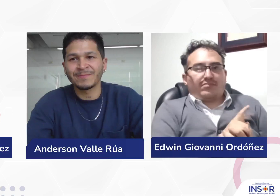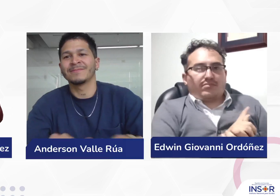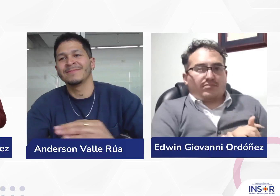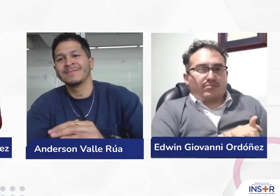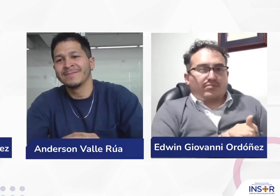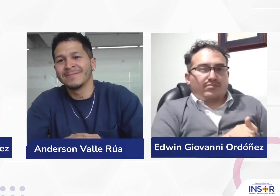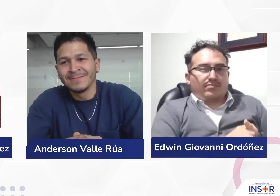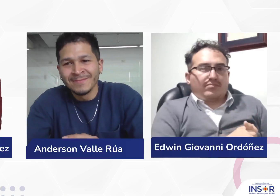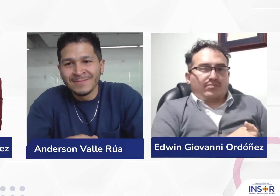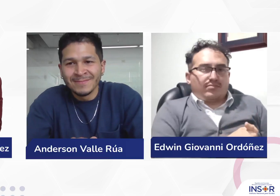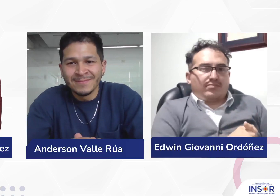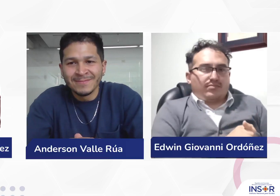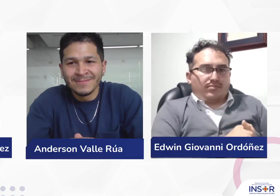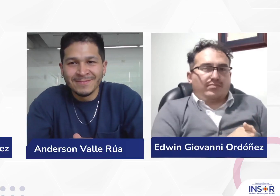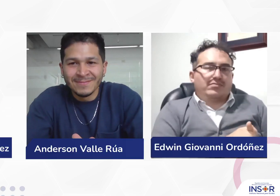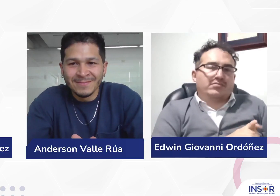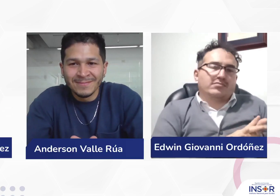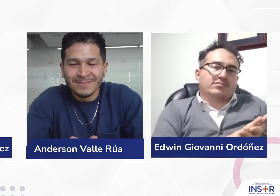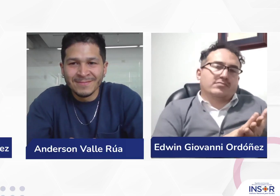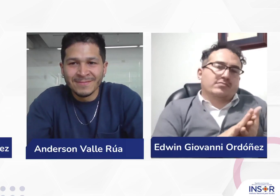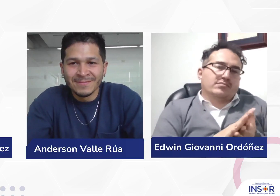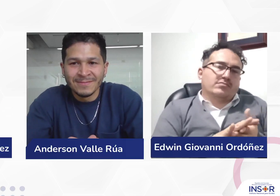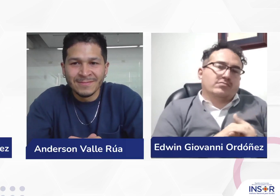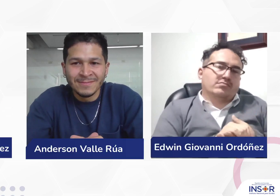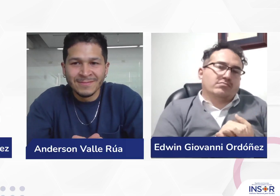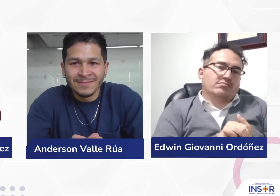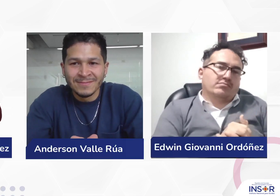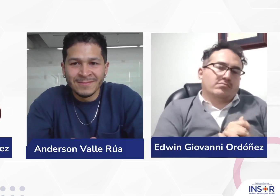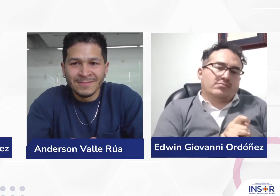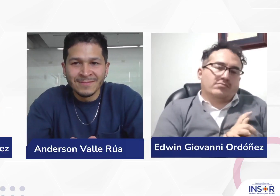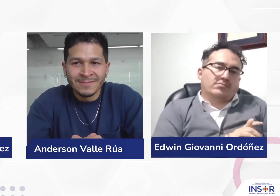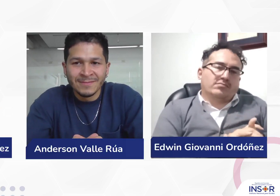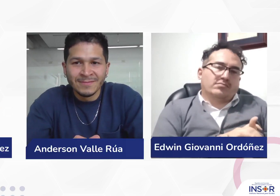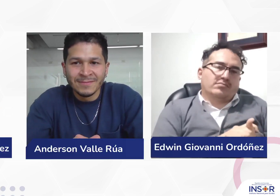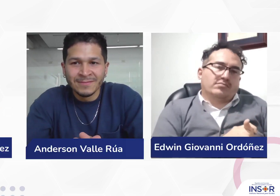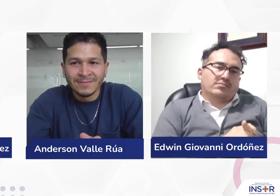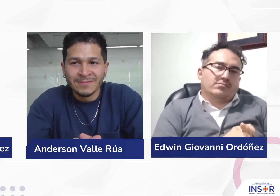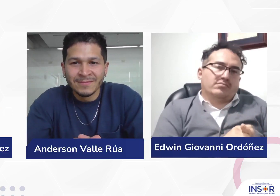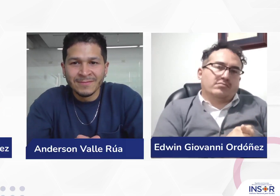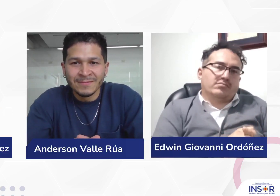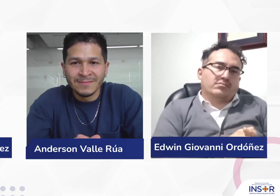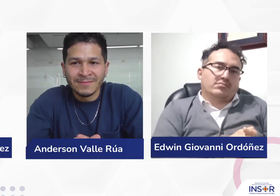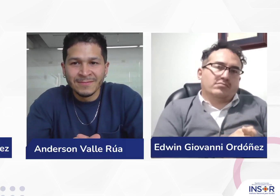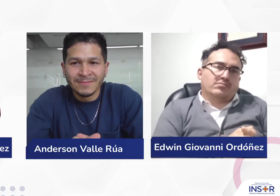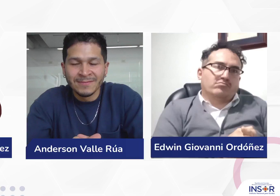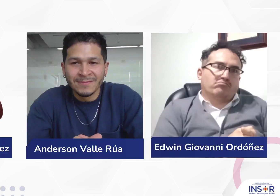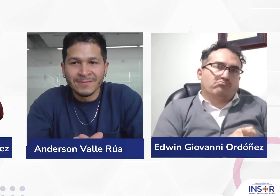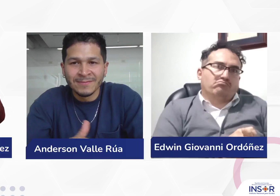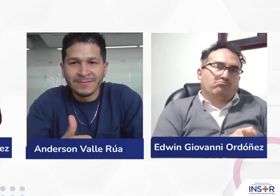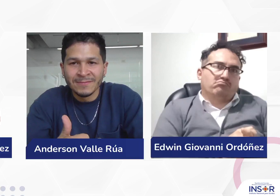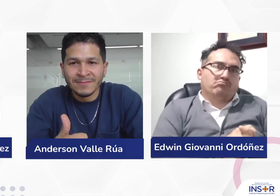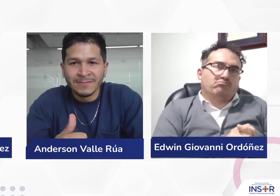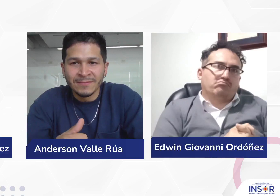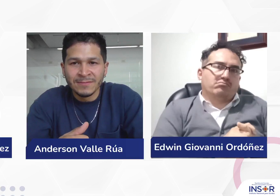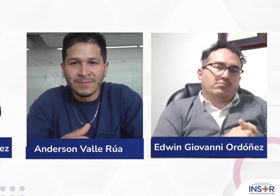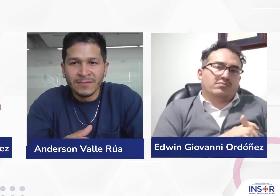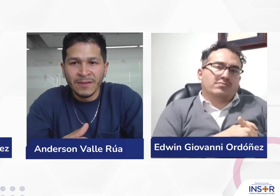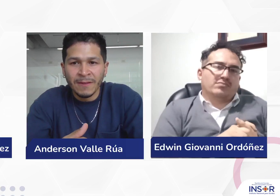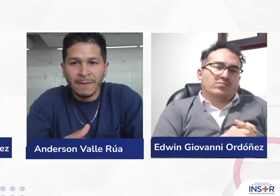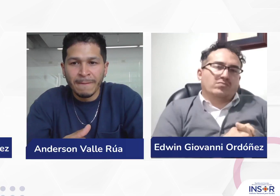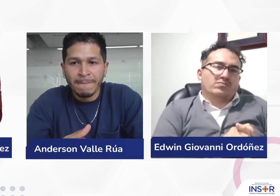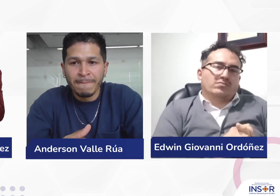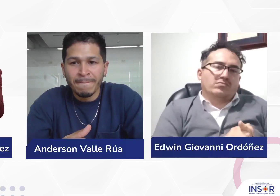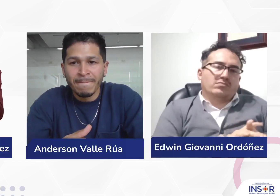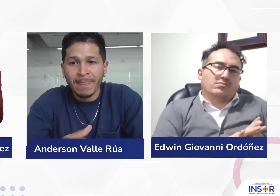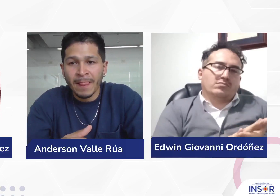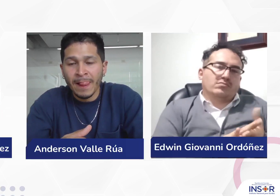Excelente, reiterar el agradecimiento a Anderson y a Edwin por su participación, por todo esto que nos contaron el día de hoy.